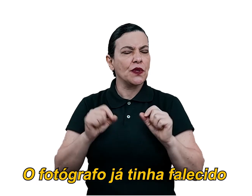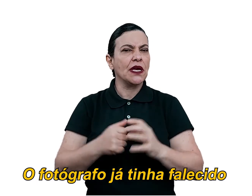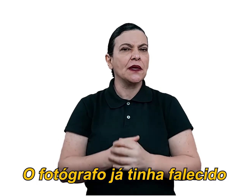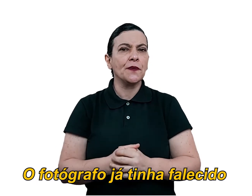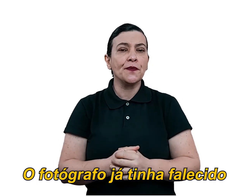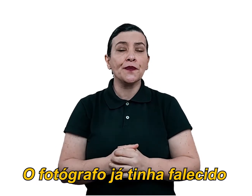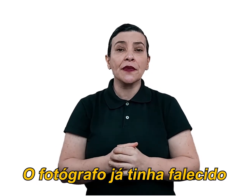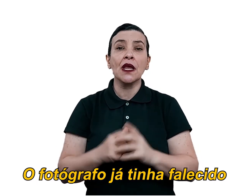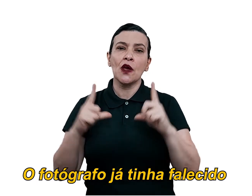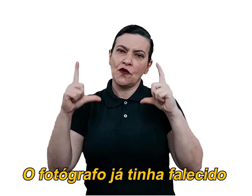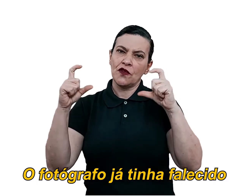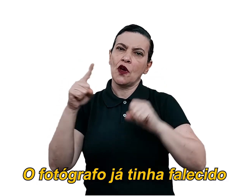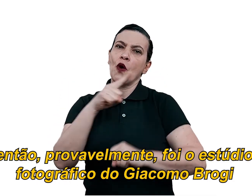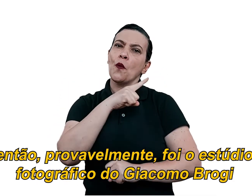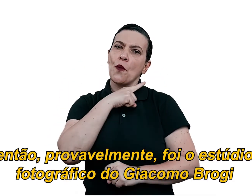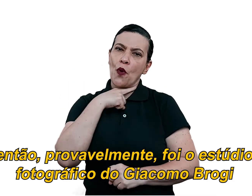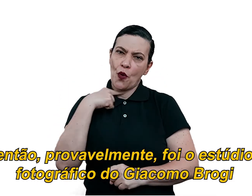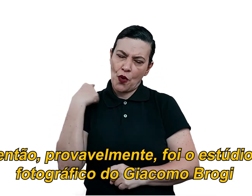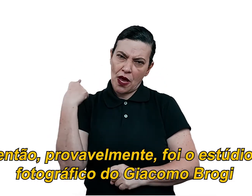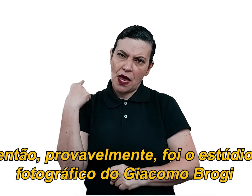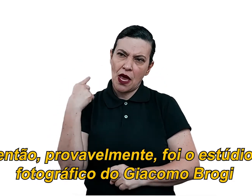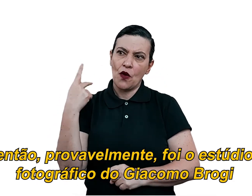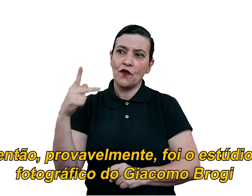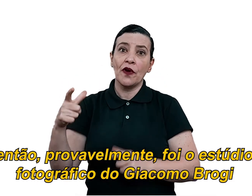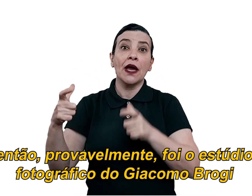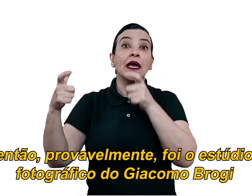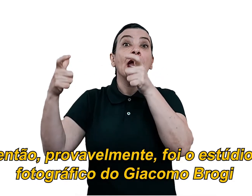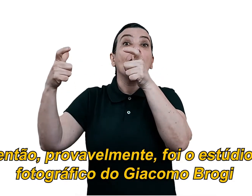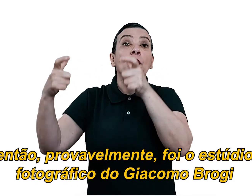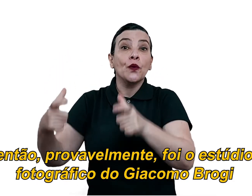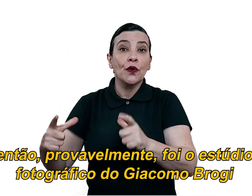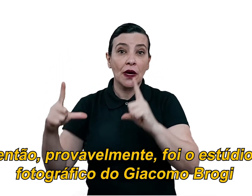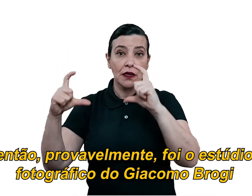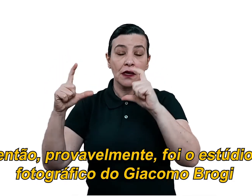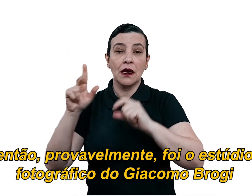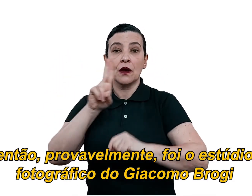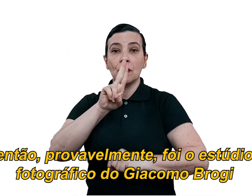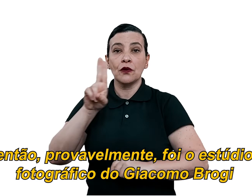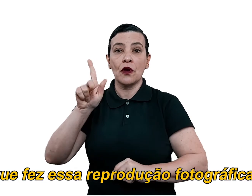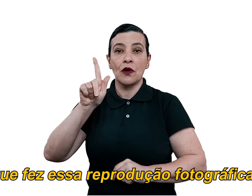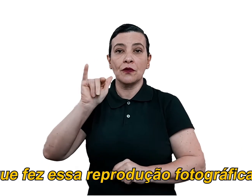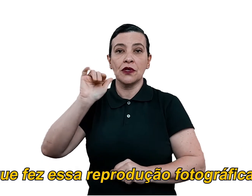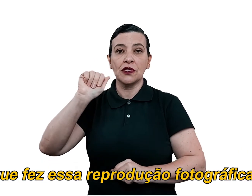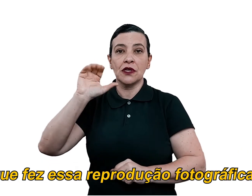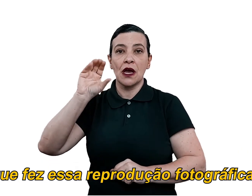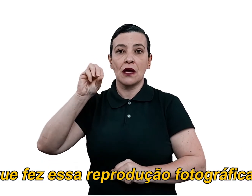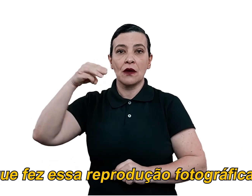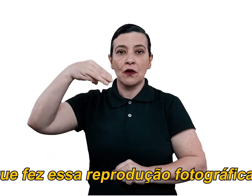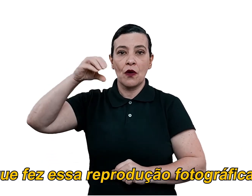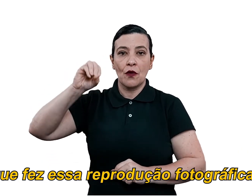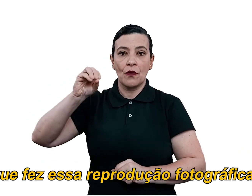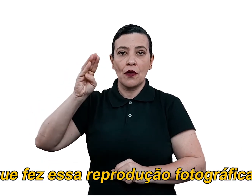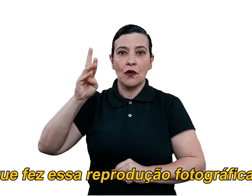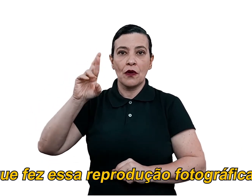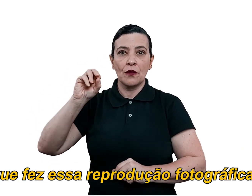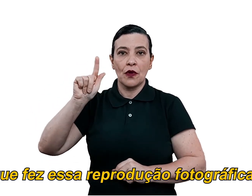o fotógrafo já tinha falecido, então provavelmente foi o estúdio fotográfico do Giacomo Broggi, que fez essa